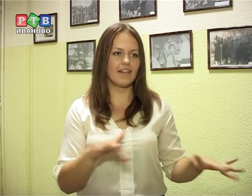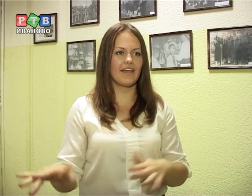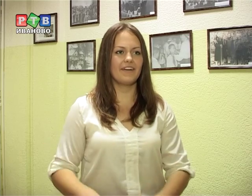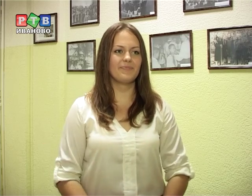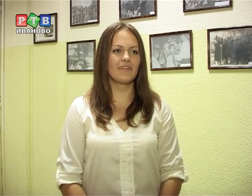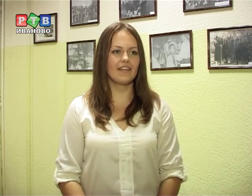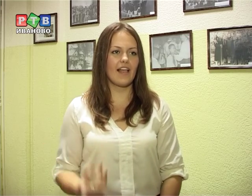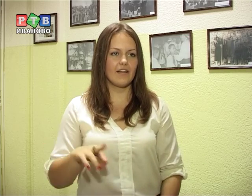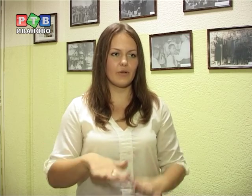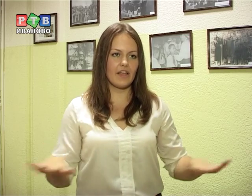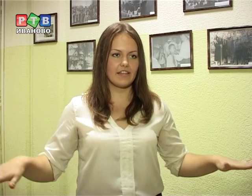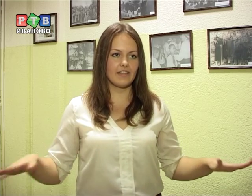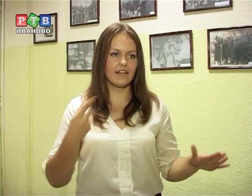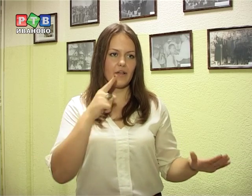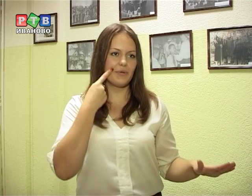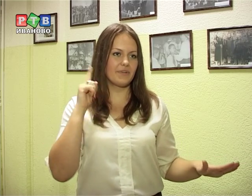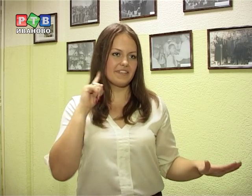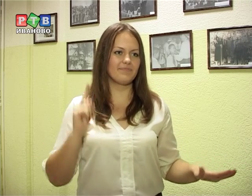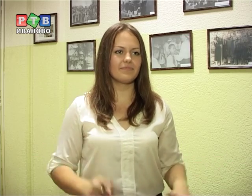такие мероприятия для людей.